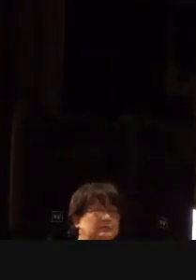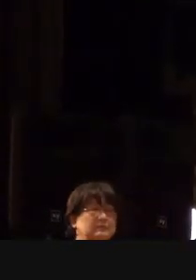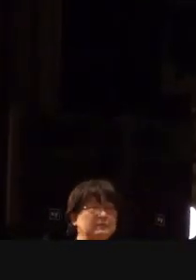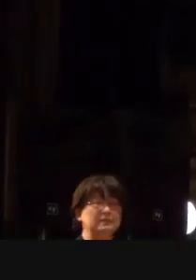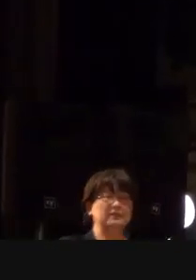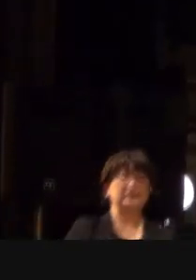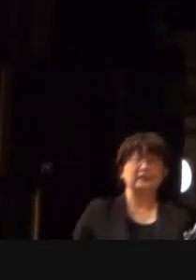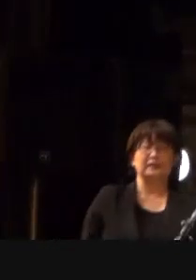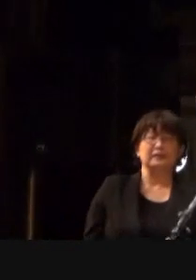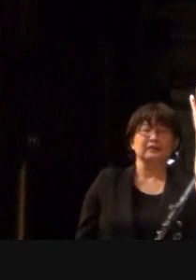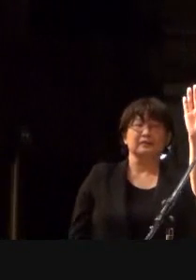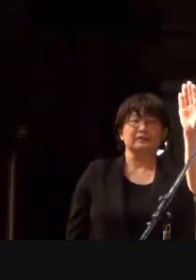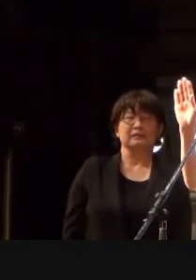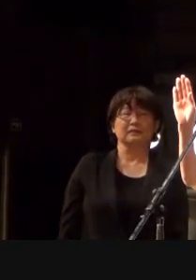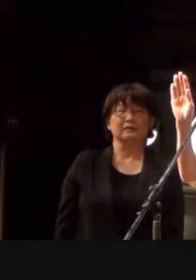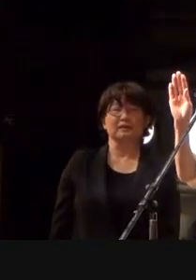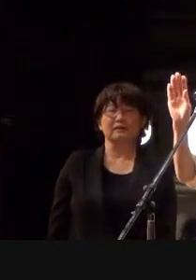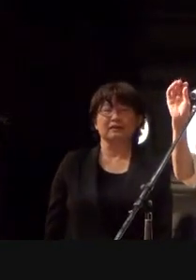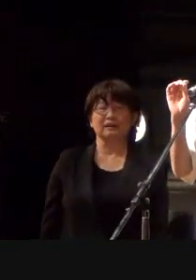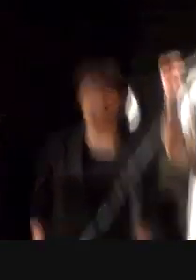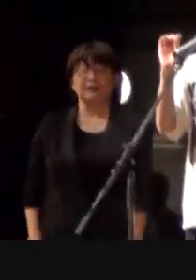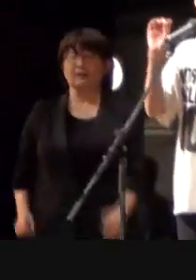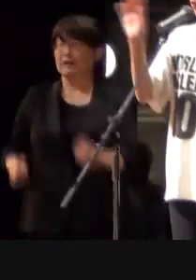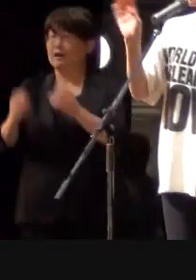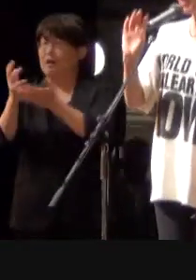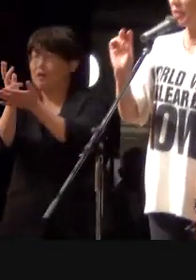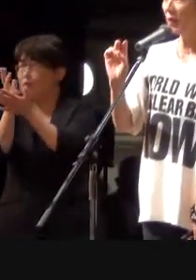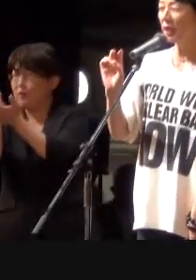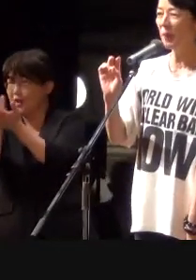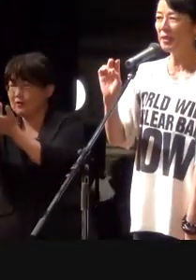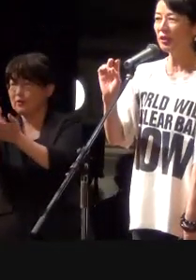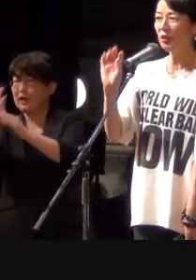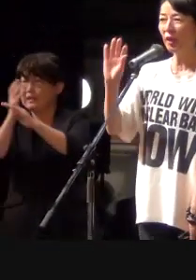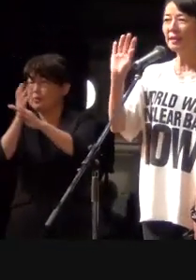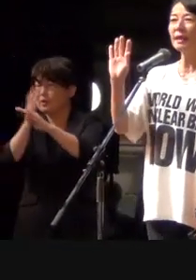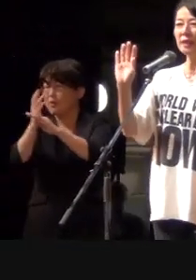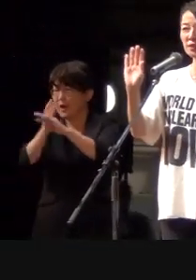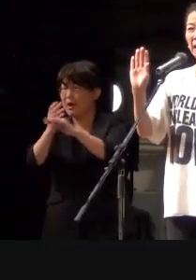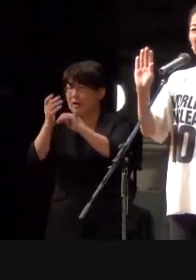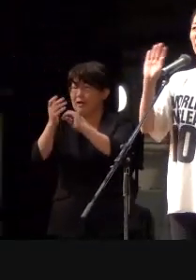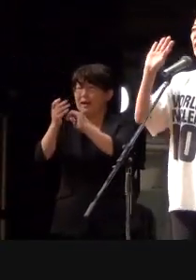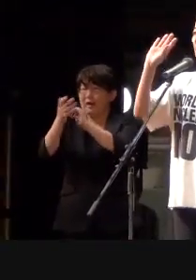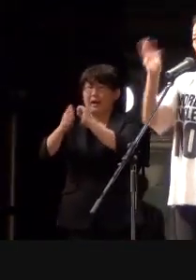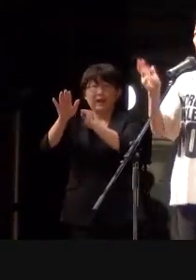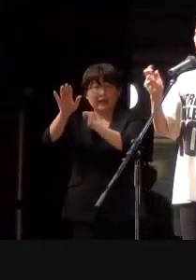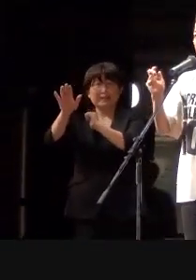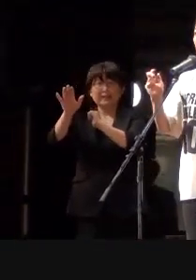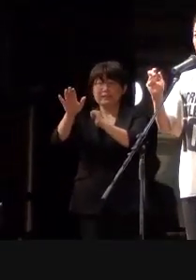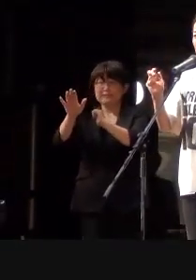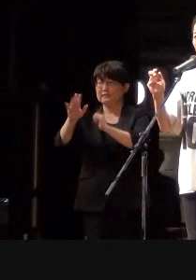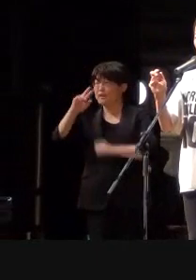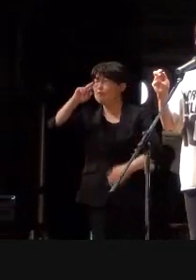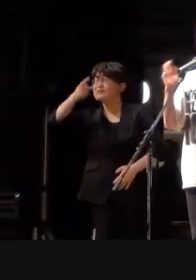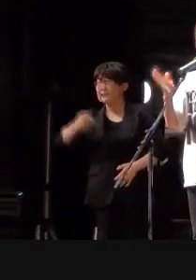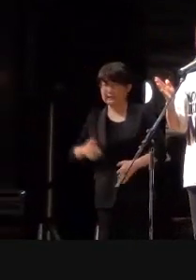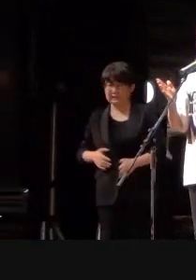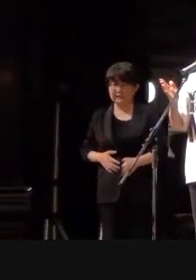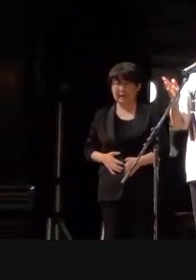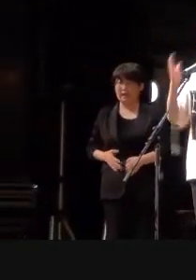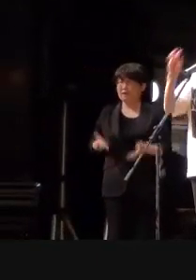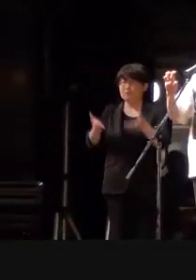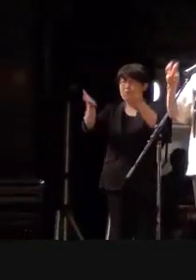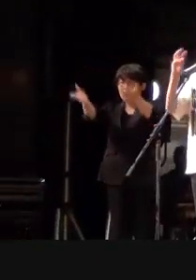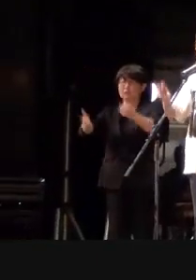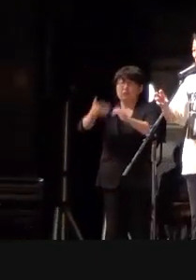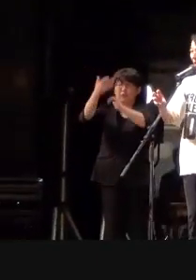カフェハウスで、動画を撮っちゃいけませんとか、中継してはいけませんというのがあったんですが、あれはちょっと間違いでした。どう